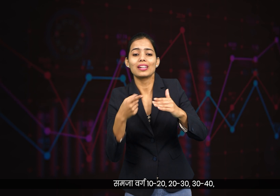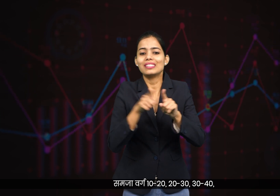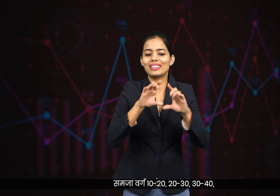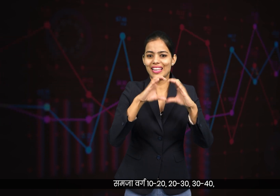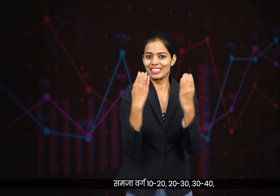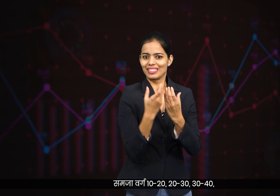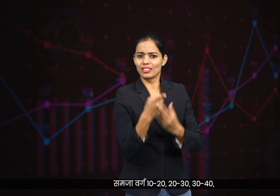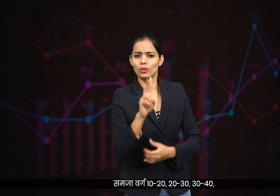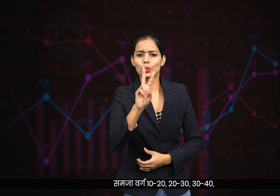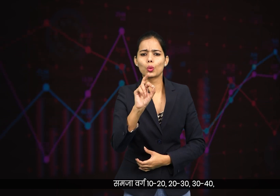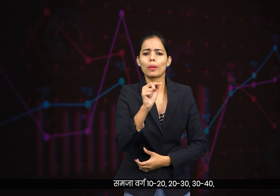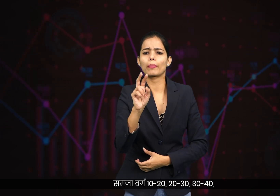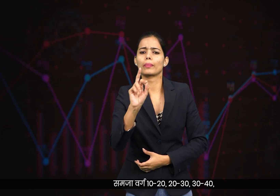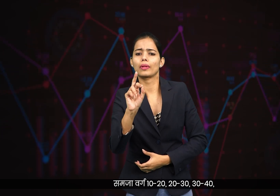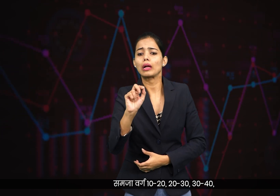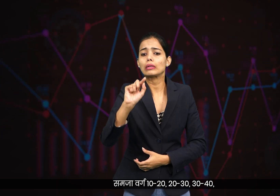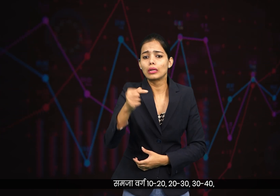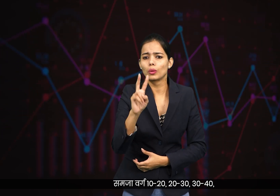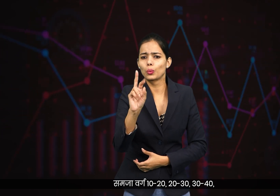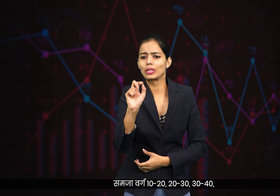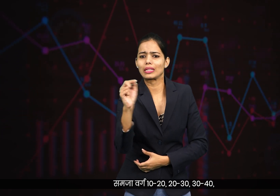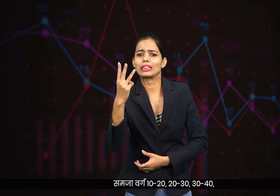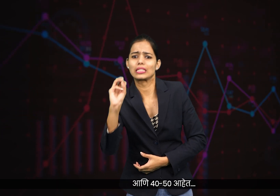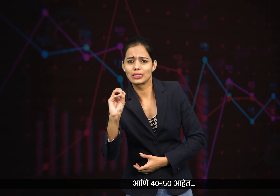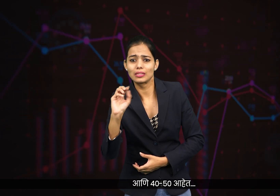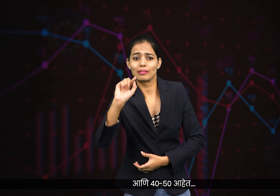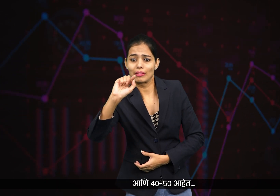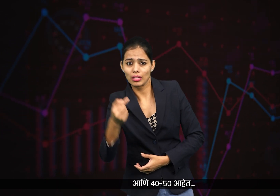वर्ग 10 ते 20, 20 ते 30, 30 ते 40 आणि 40 ते 50 आहेत.